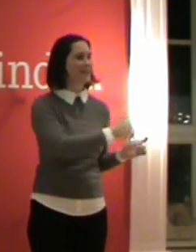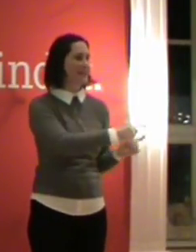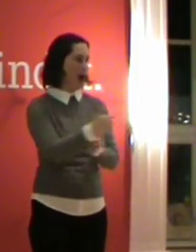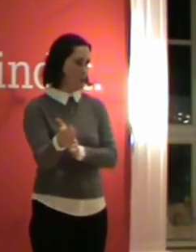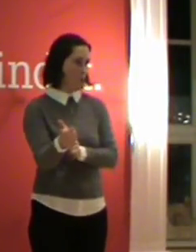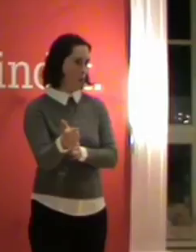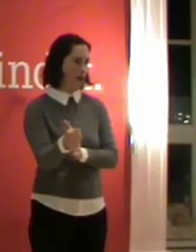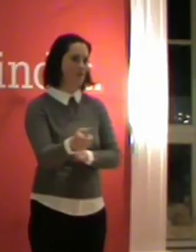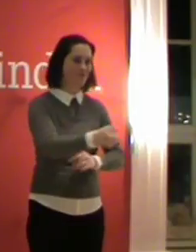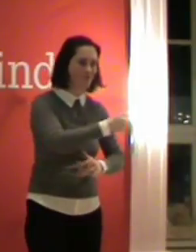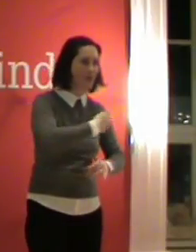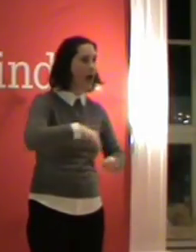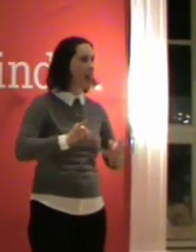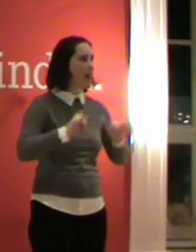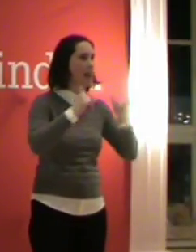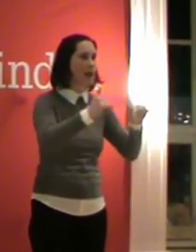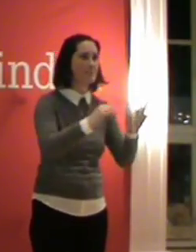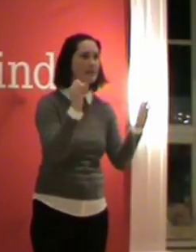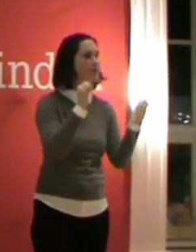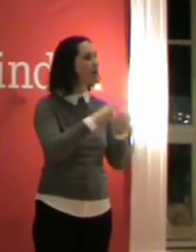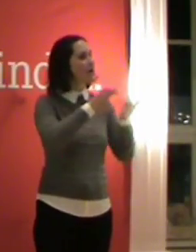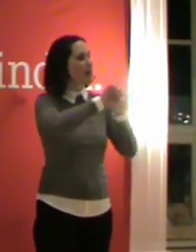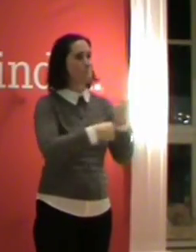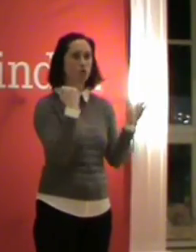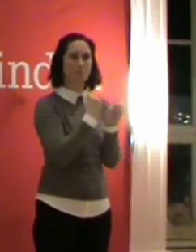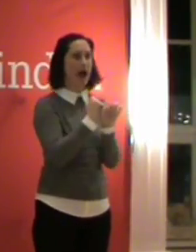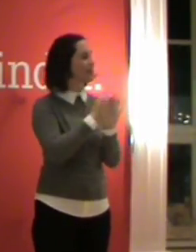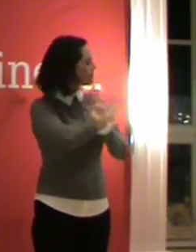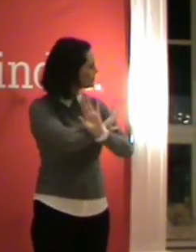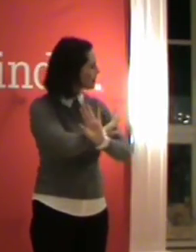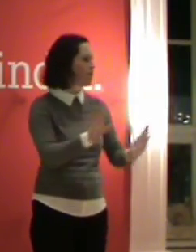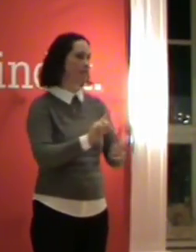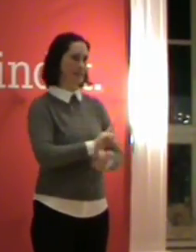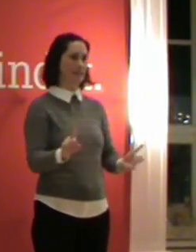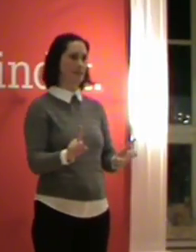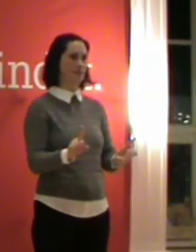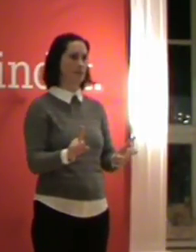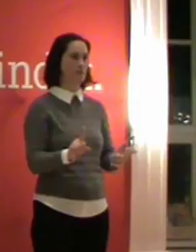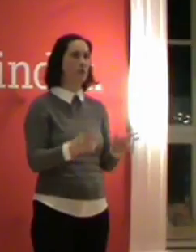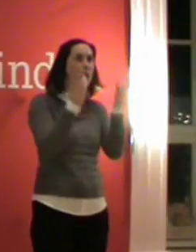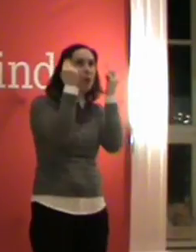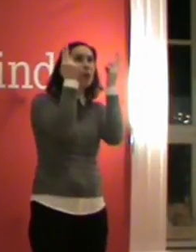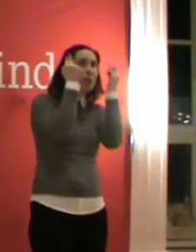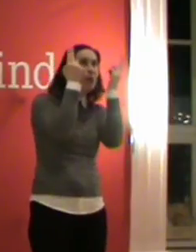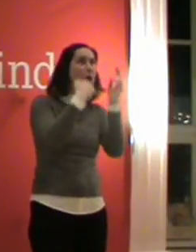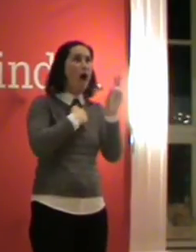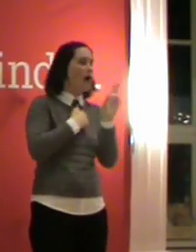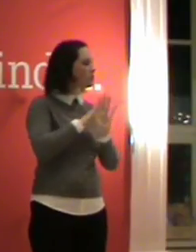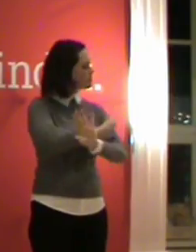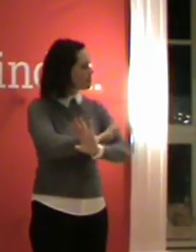Terroristen unsere Art zu leben nicht kaputt machen lassen. Und wir dürfen uns auch nicht in ihre Logik begeben.